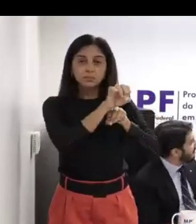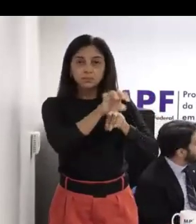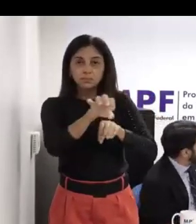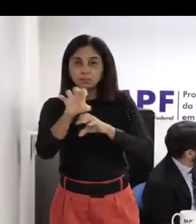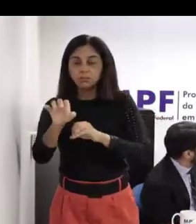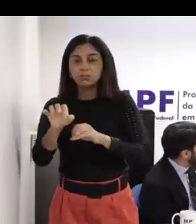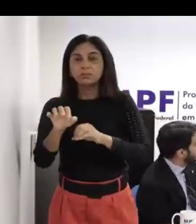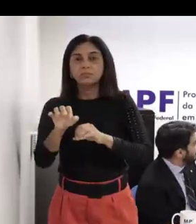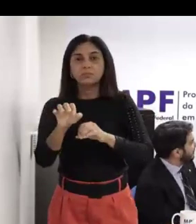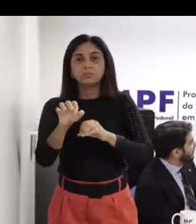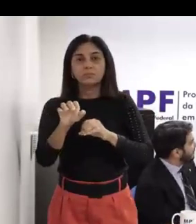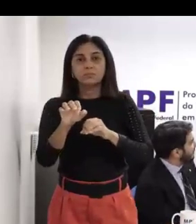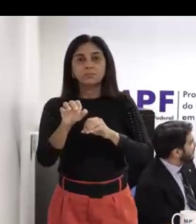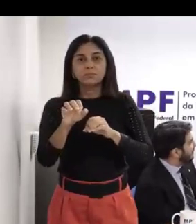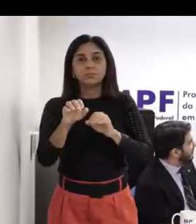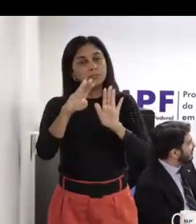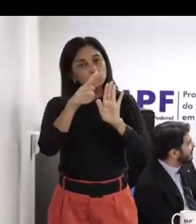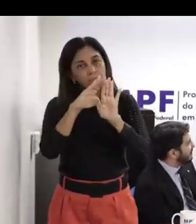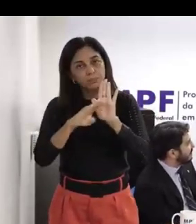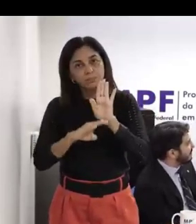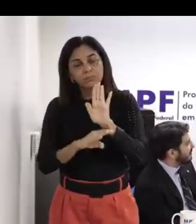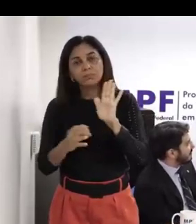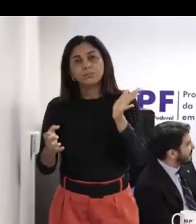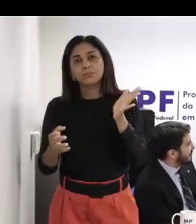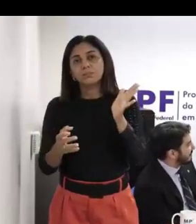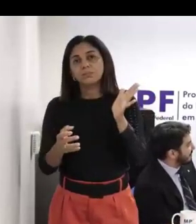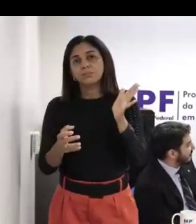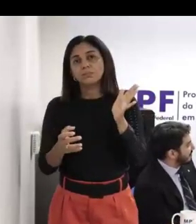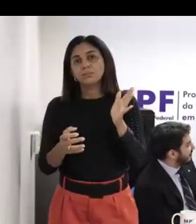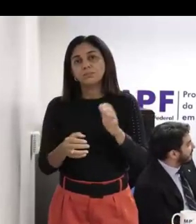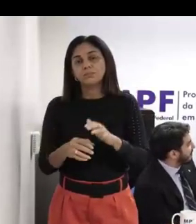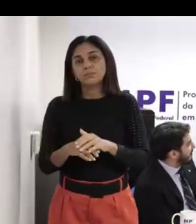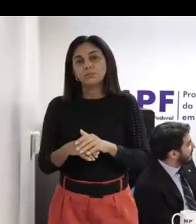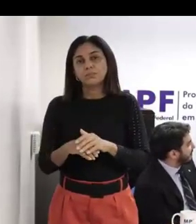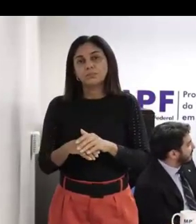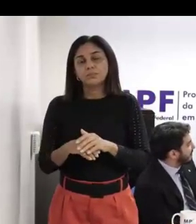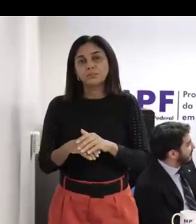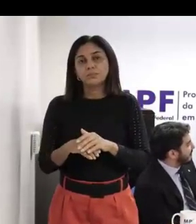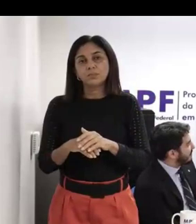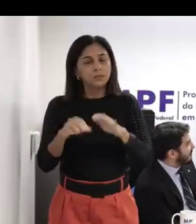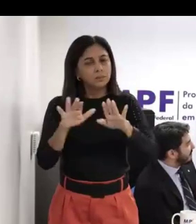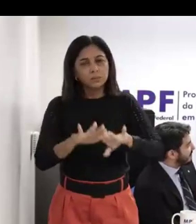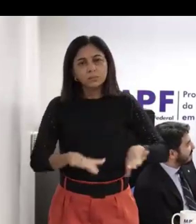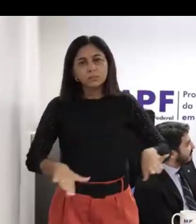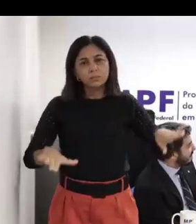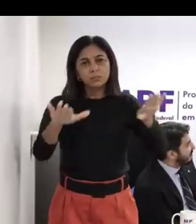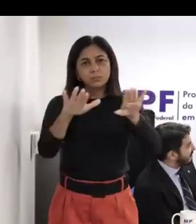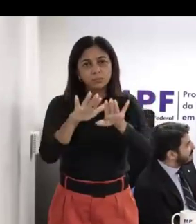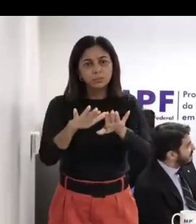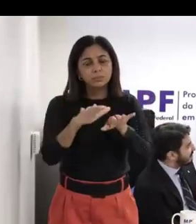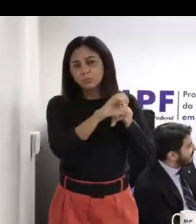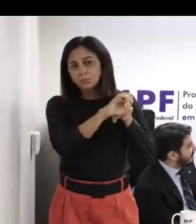quanto programas eh que não estejam apenas na na Esfera coercitiva Mas também da educação para